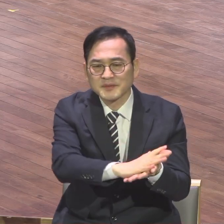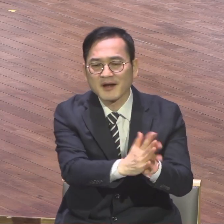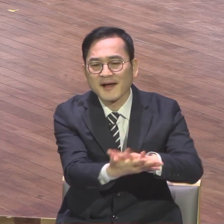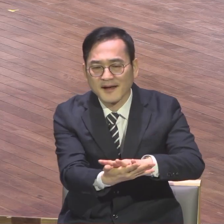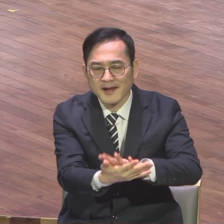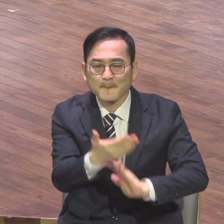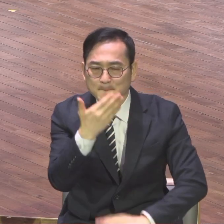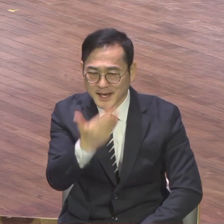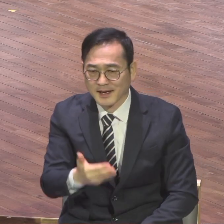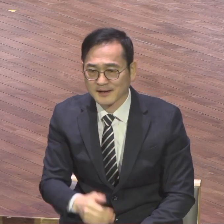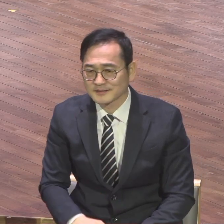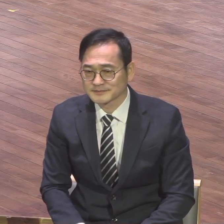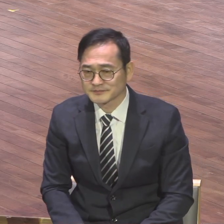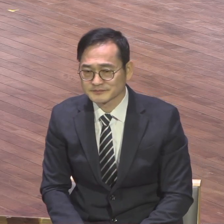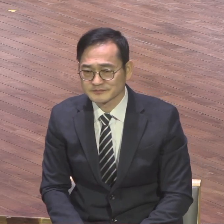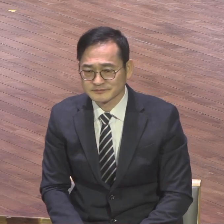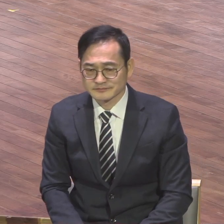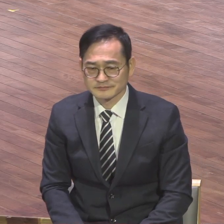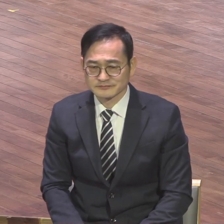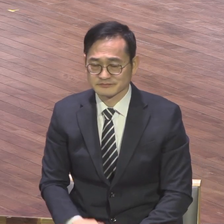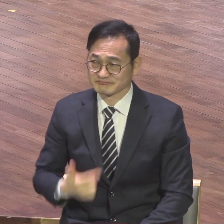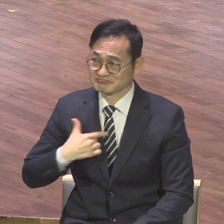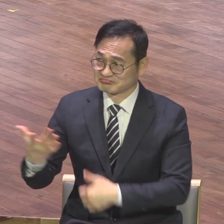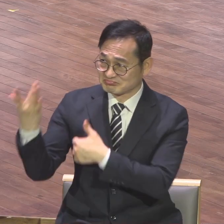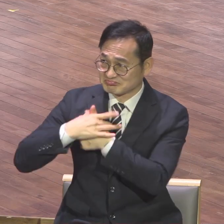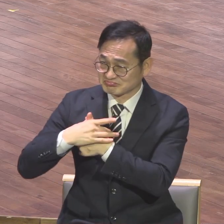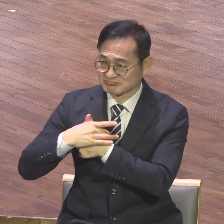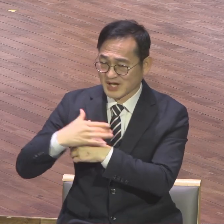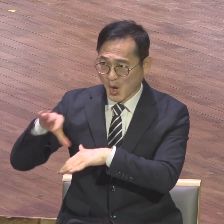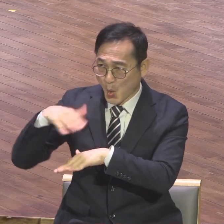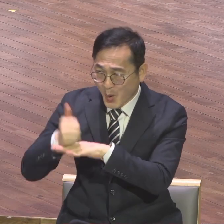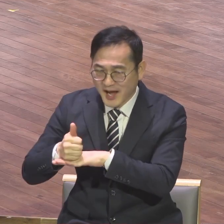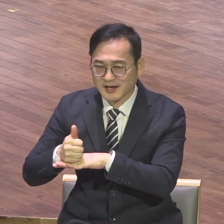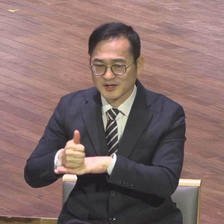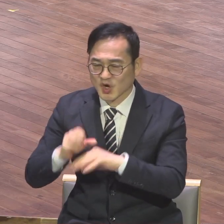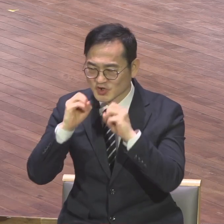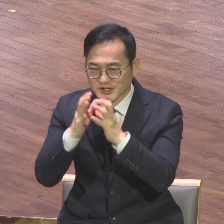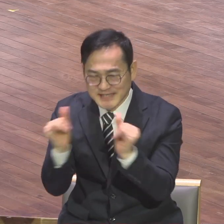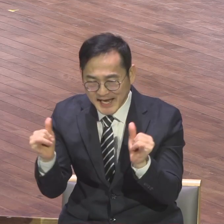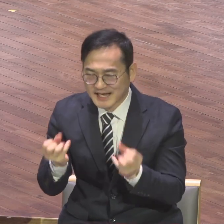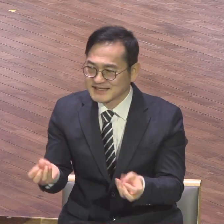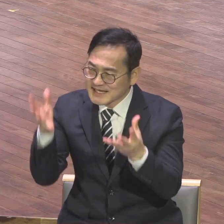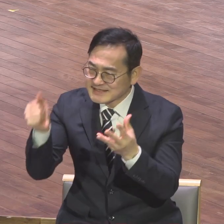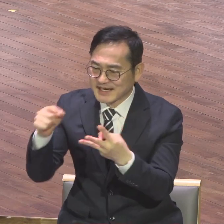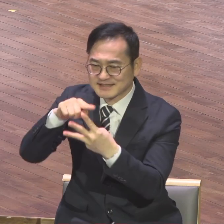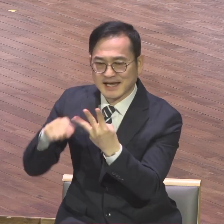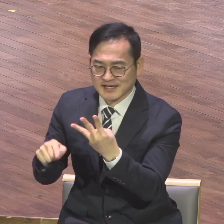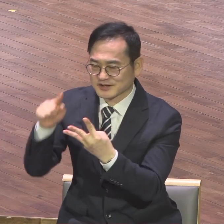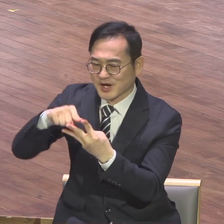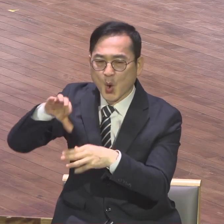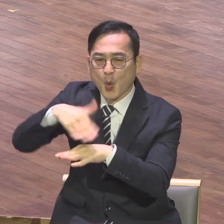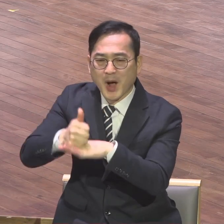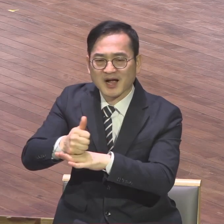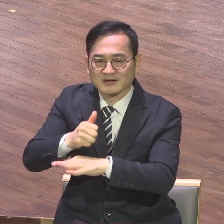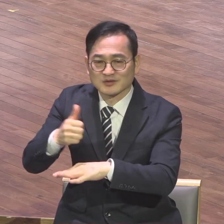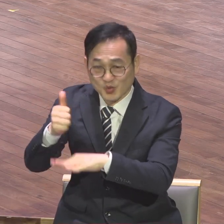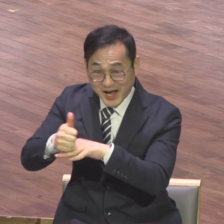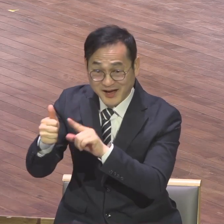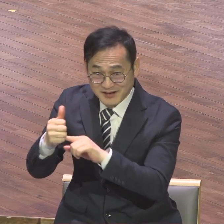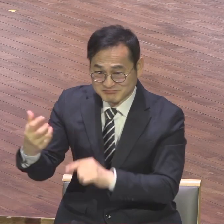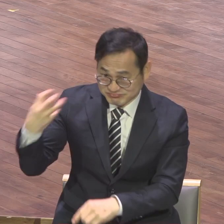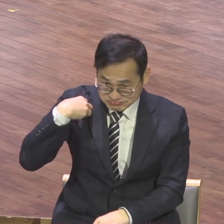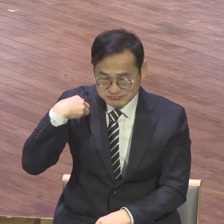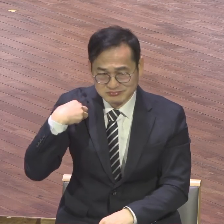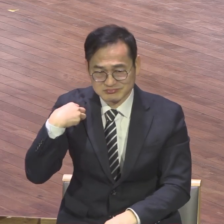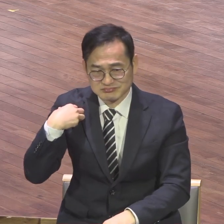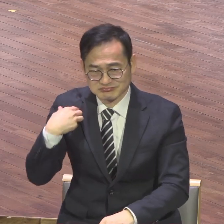그리스도의 왕권으로 나가야지. 그리스도가 내게 주신 왕, 선지자, 제사장 중에서 왕권을 가지고 나가야 사단을 이길 수 있어요.